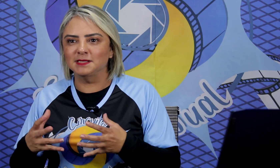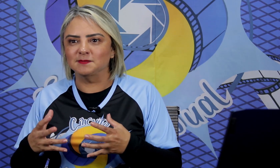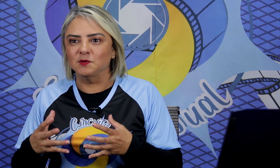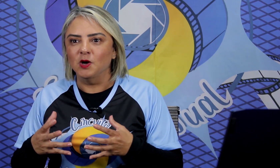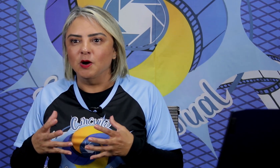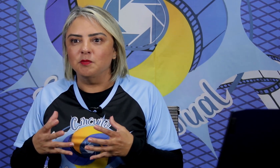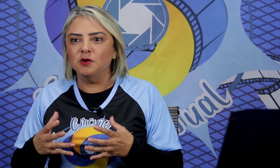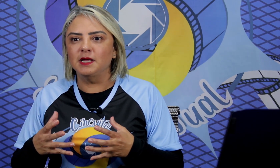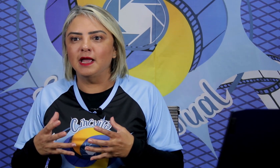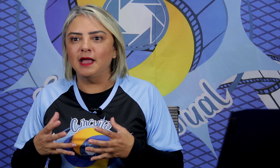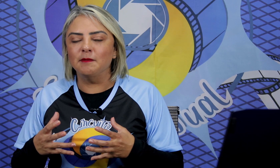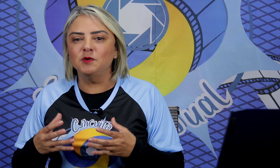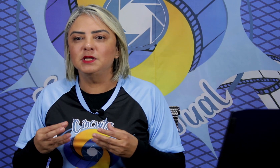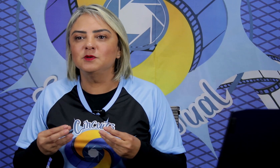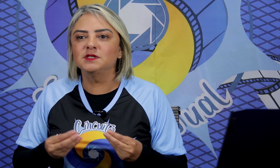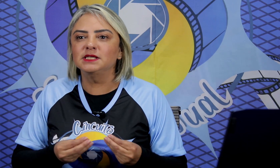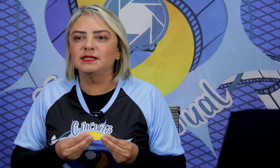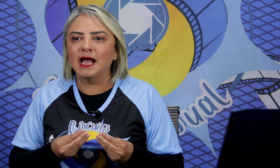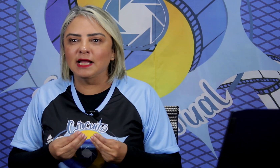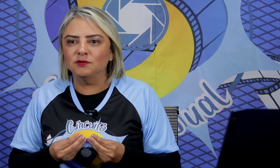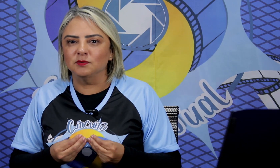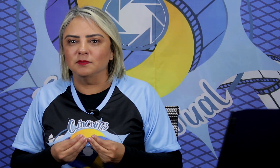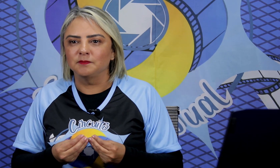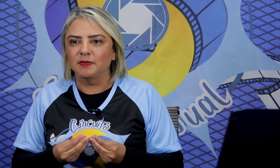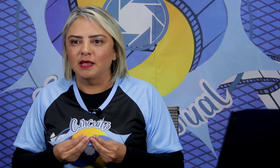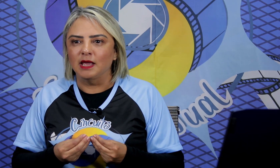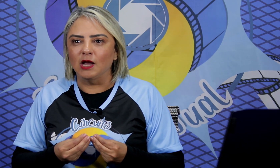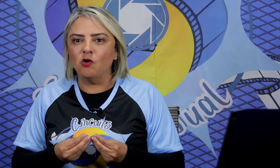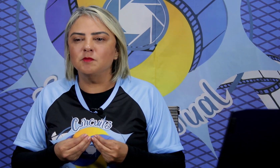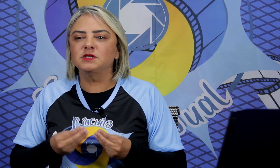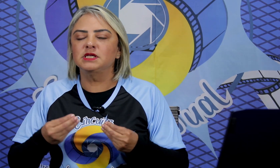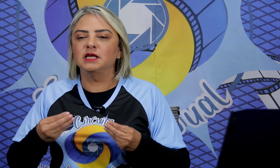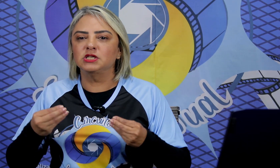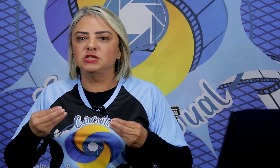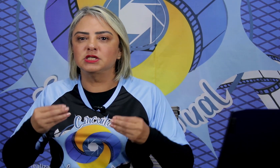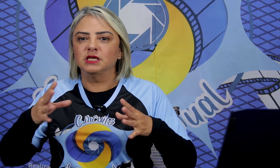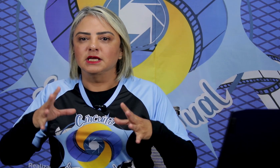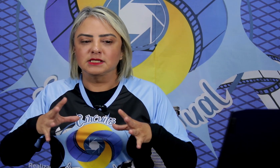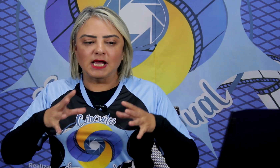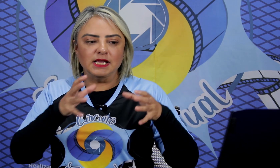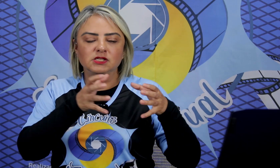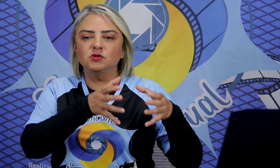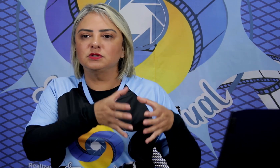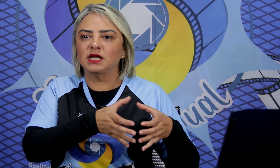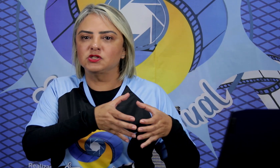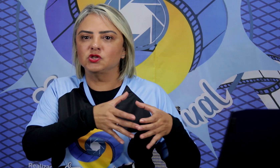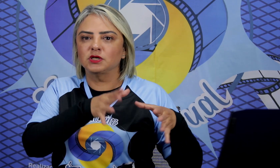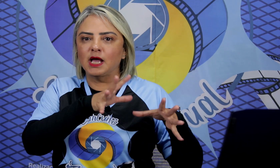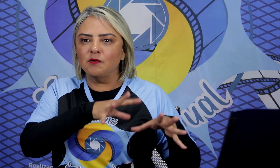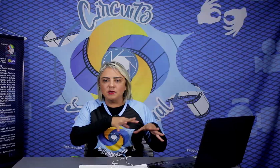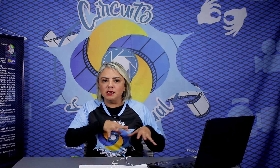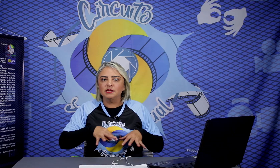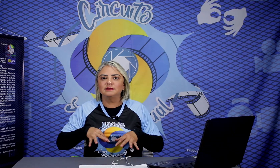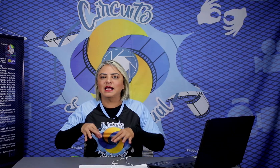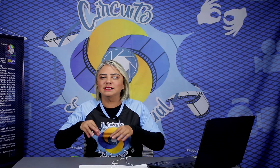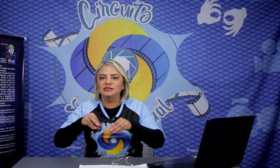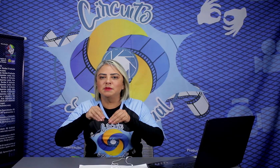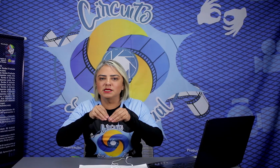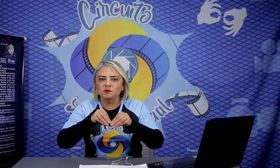mesmo, porque é muito inusitado. É como se a gente saísse do tradicional e entrasse mesmo